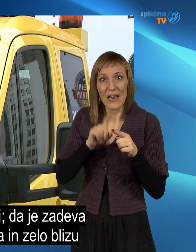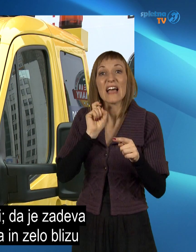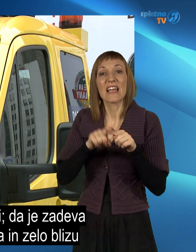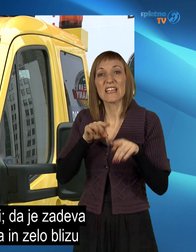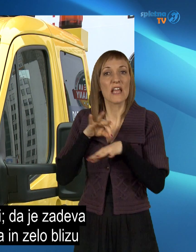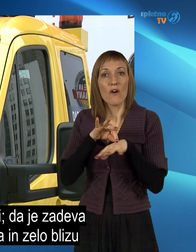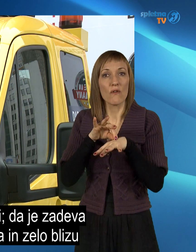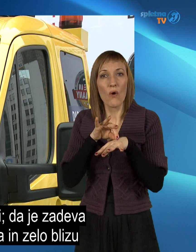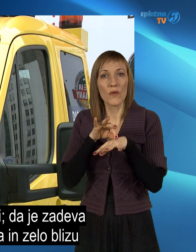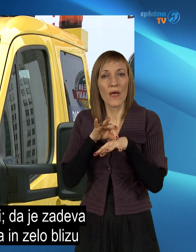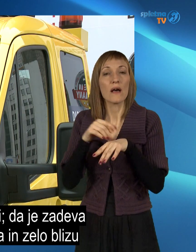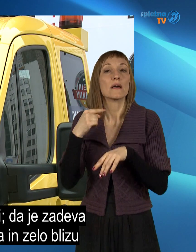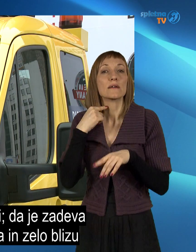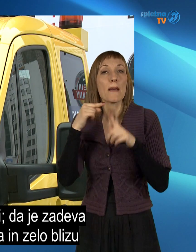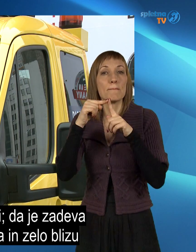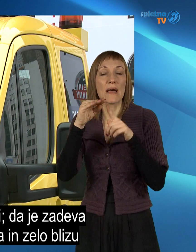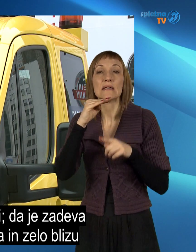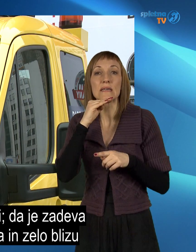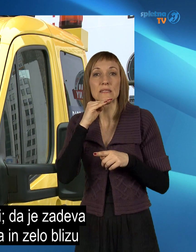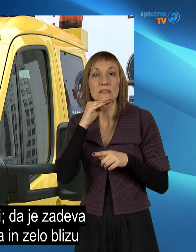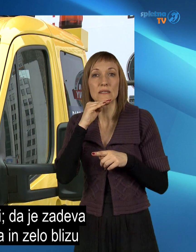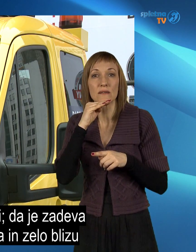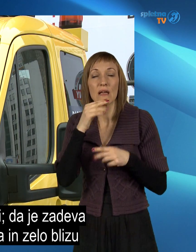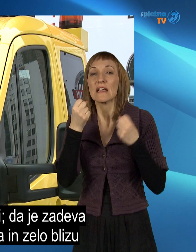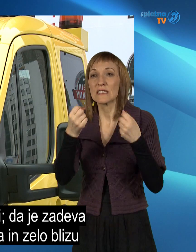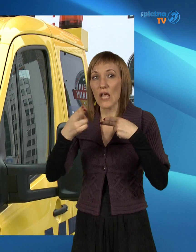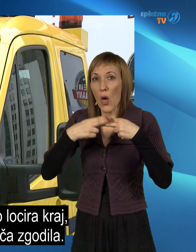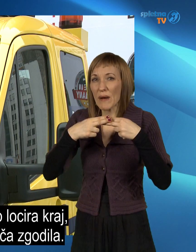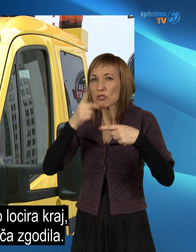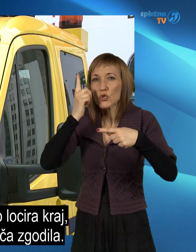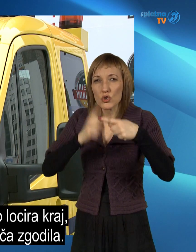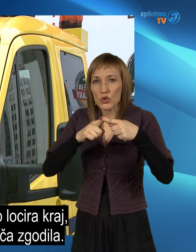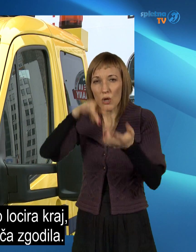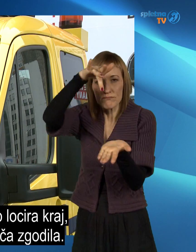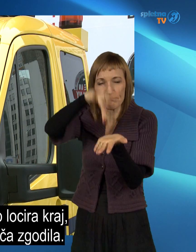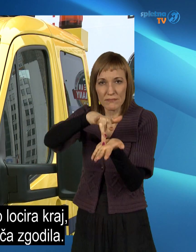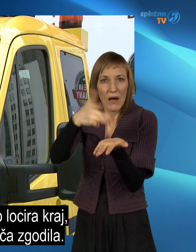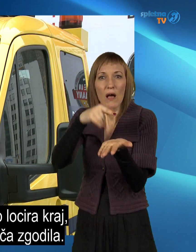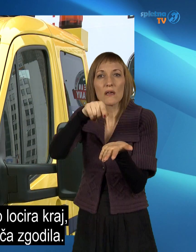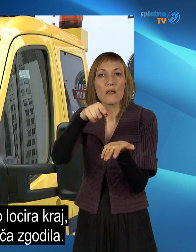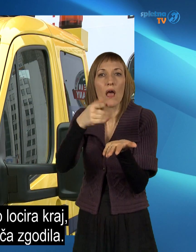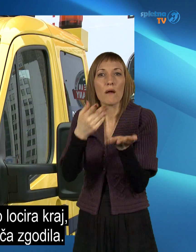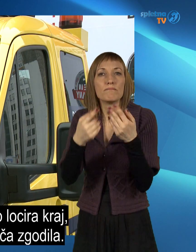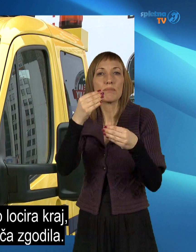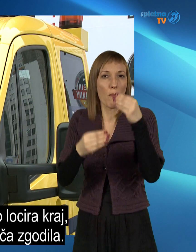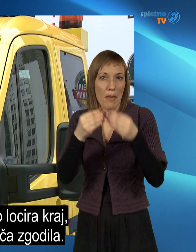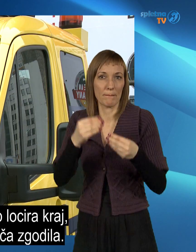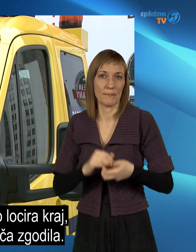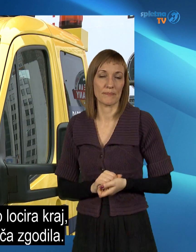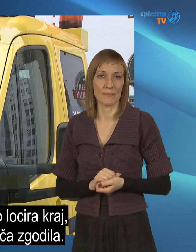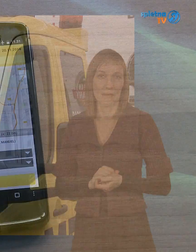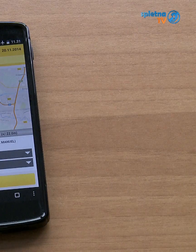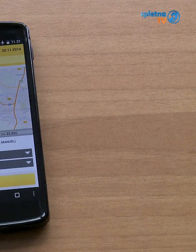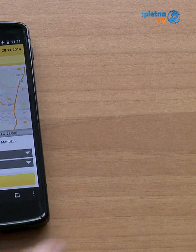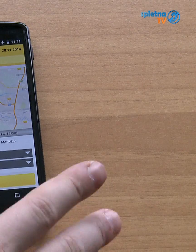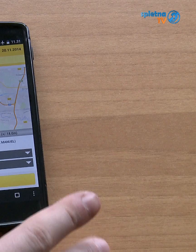da je zadeva vodena preko GPS-a in zelo blizu oziroma zelo točno locira kraj, kjer se je ta nesreča zgodila.